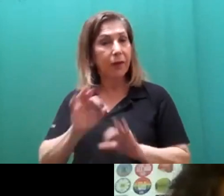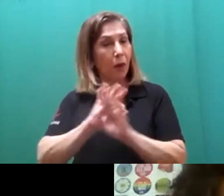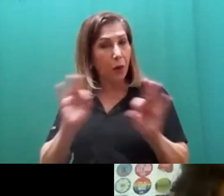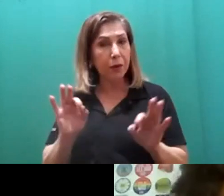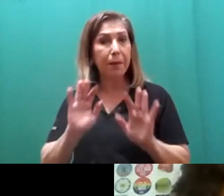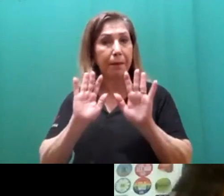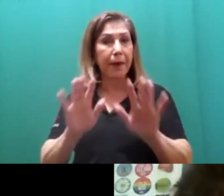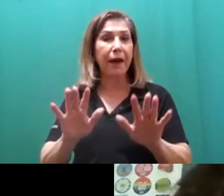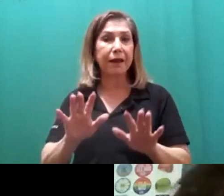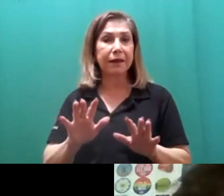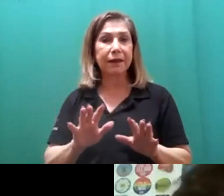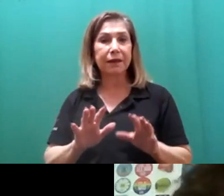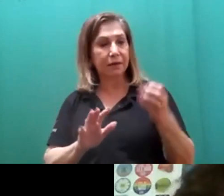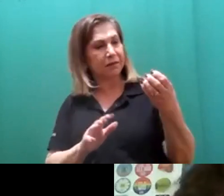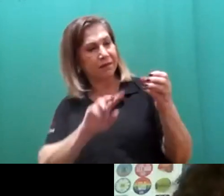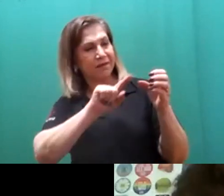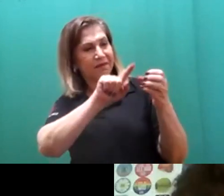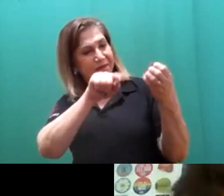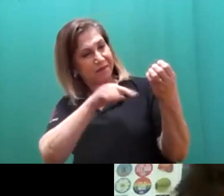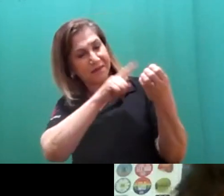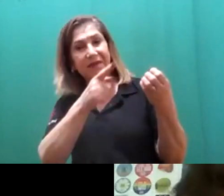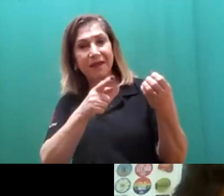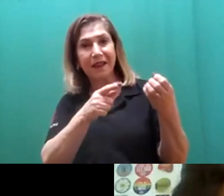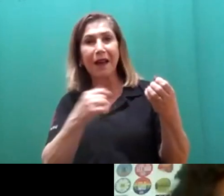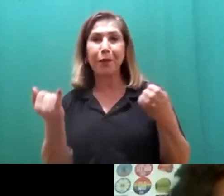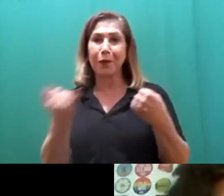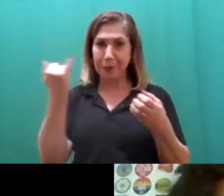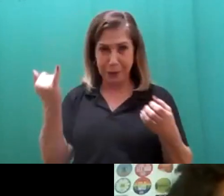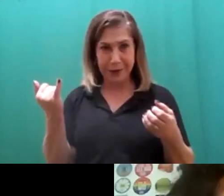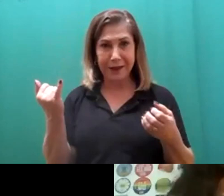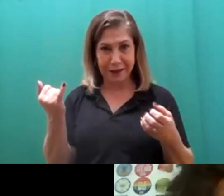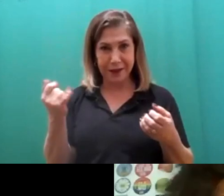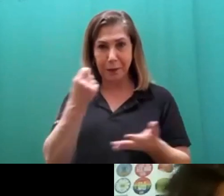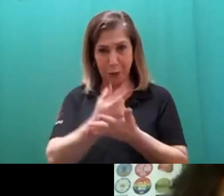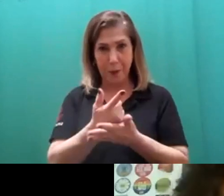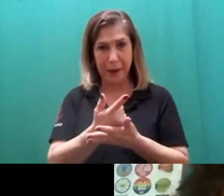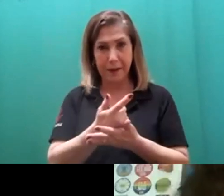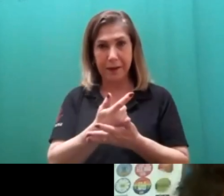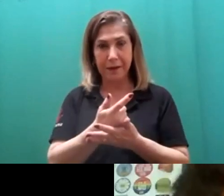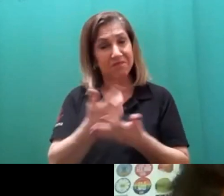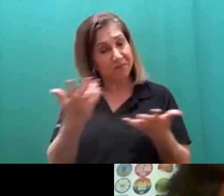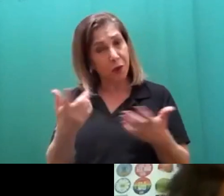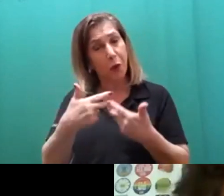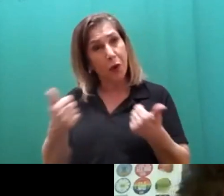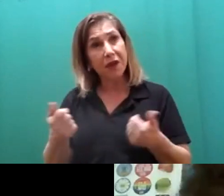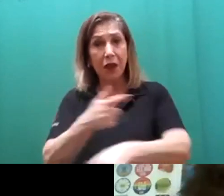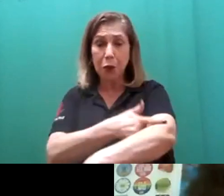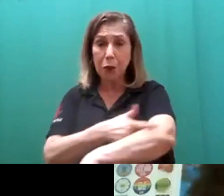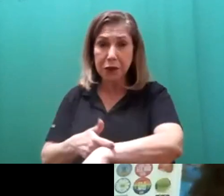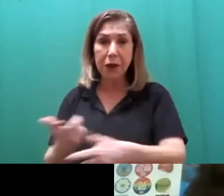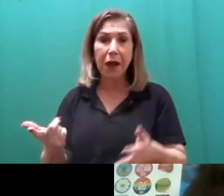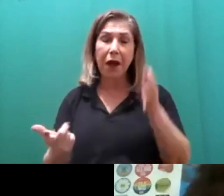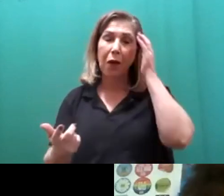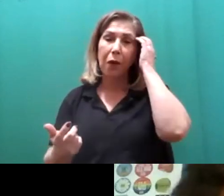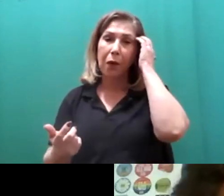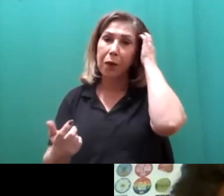a aparência é muito importante. Então, o trabalho da questão educacional, a aproximação com a agroecologia também